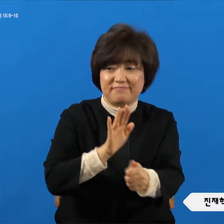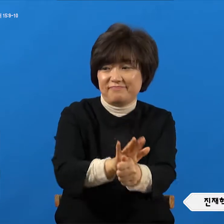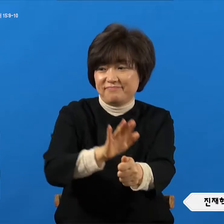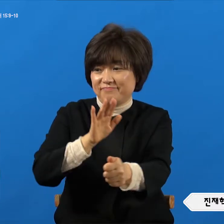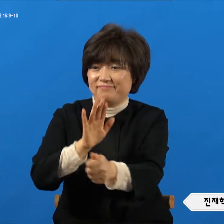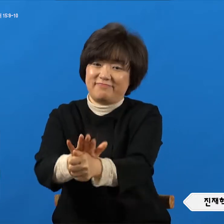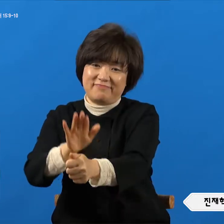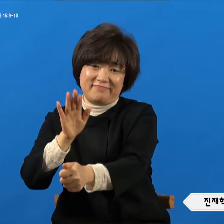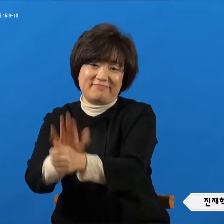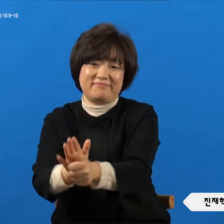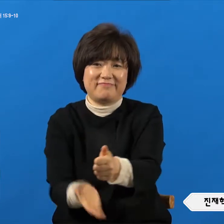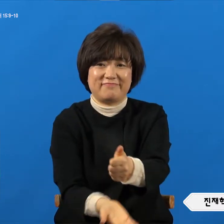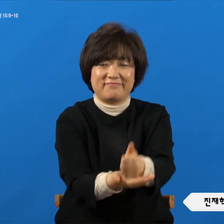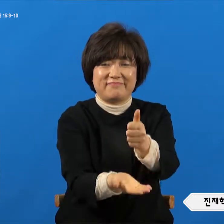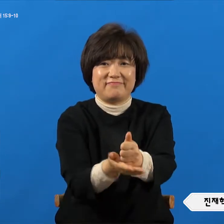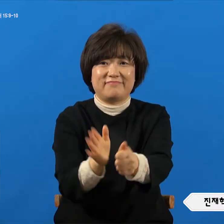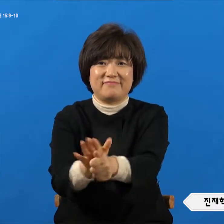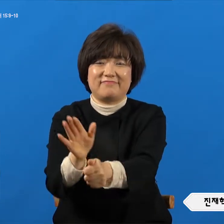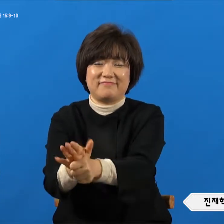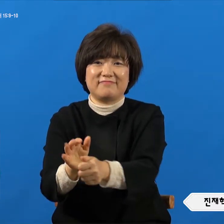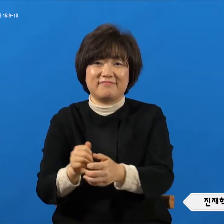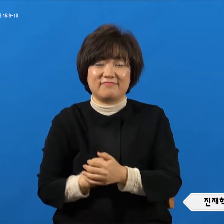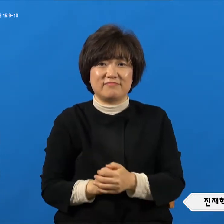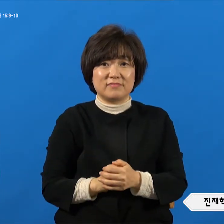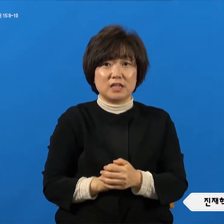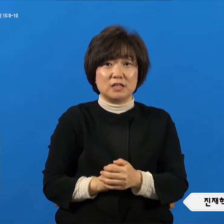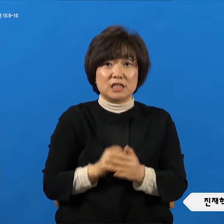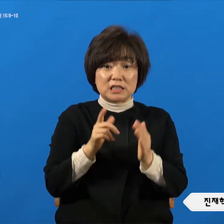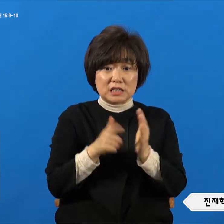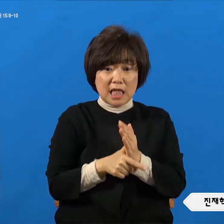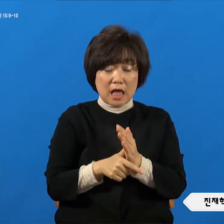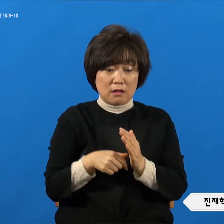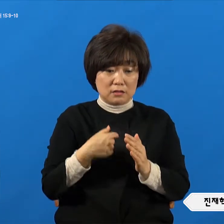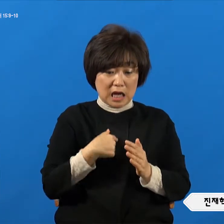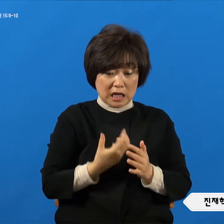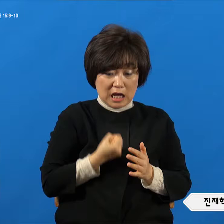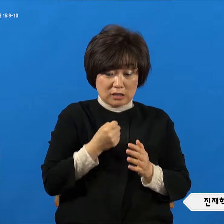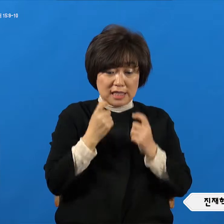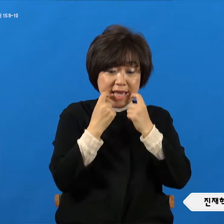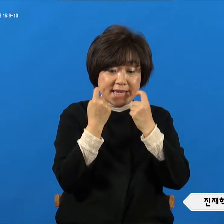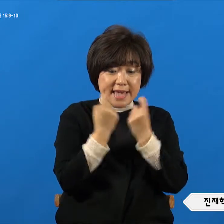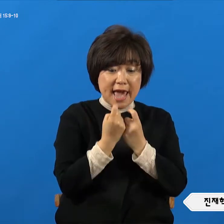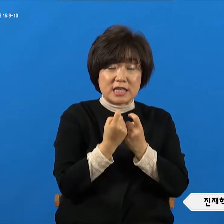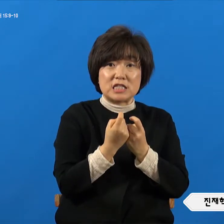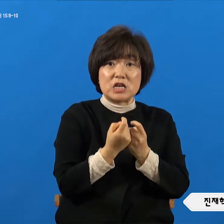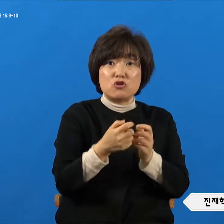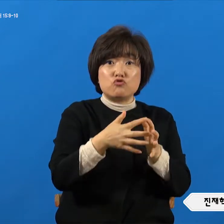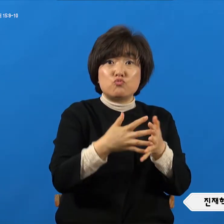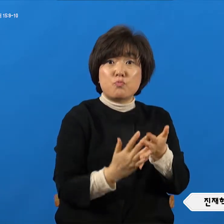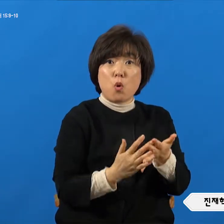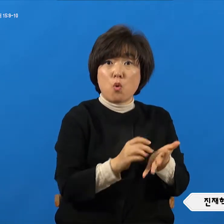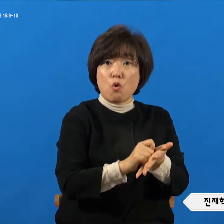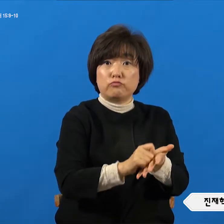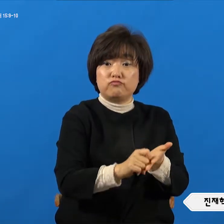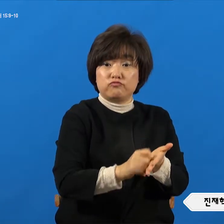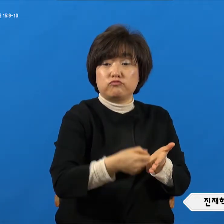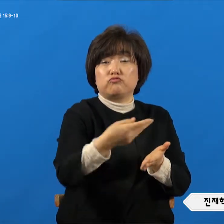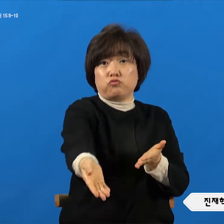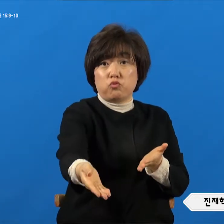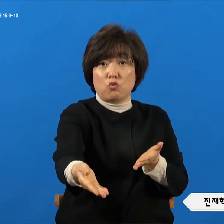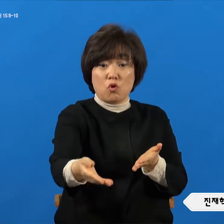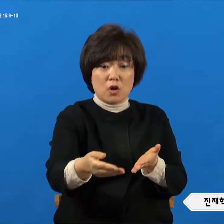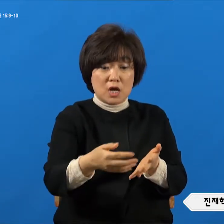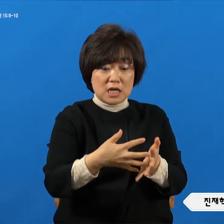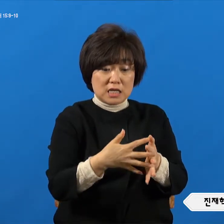격려할 때 미국에서 가지는 개인 수표를 써주기도 합니다. 개인 수표를 써주면 그걸